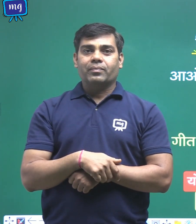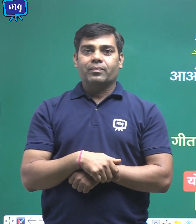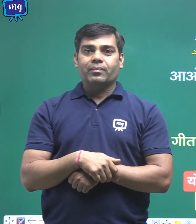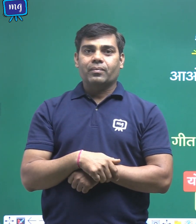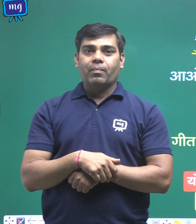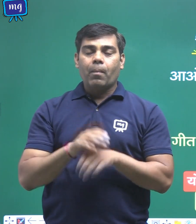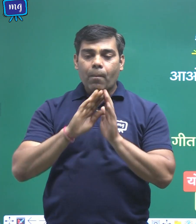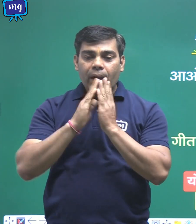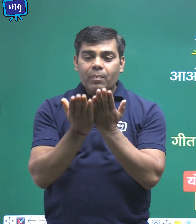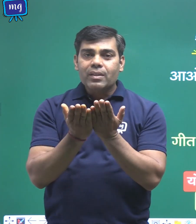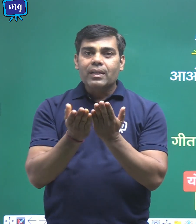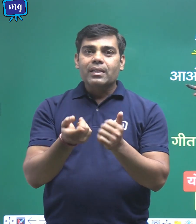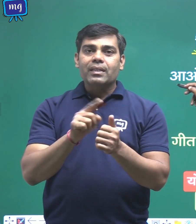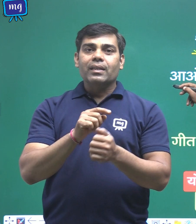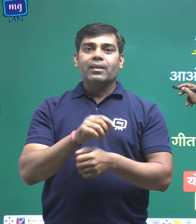पाठ्यपुस्तक से